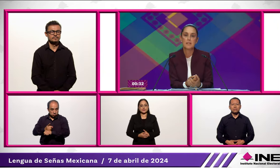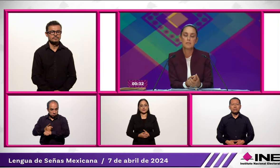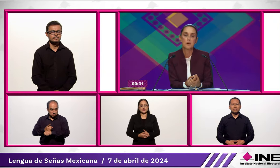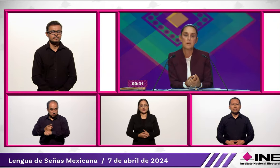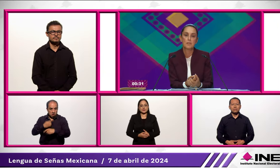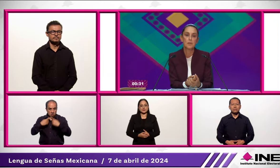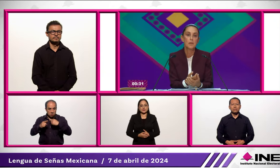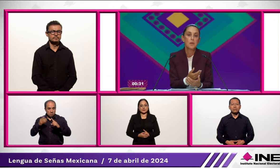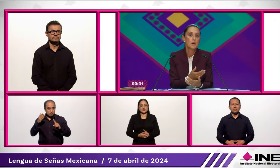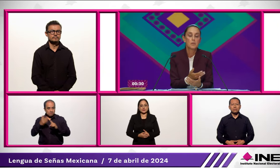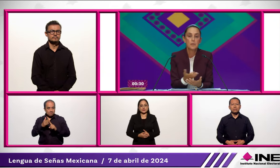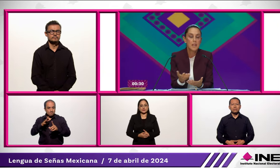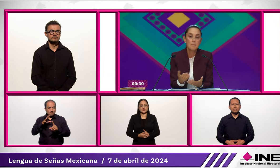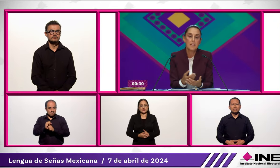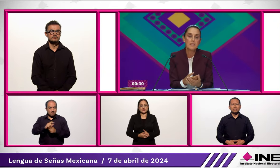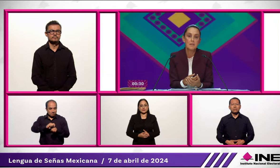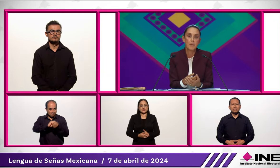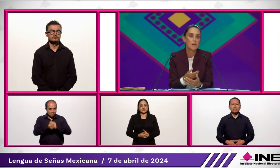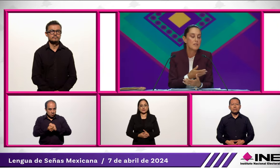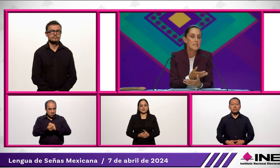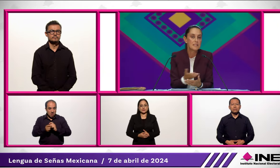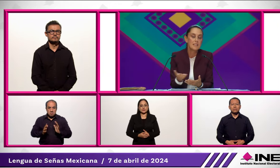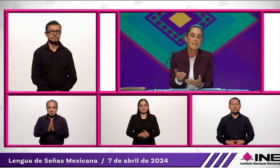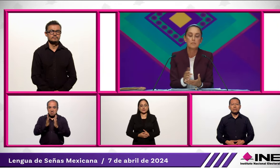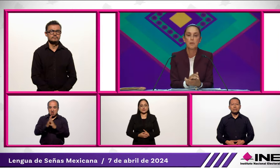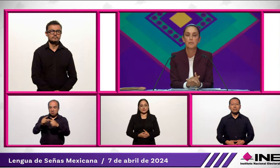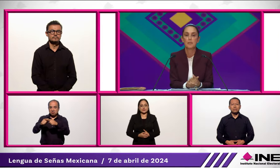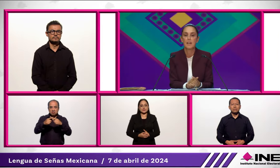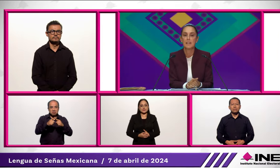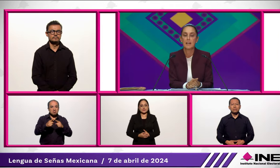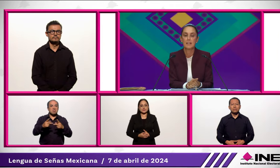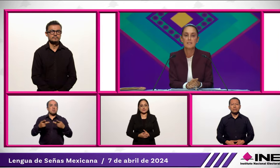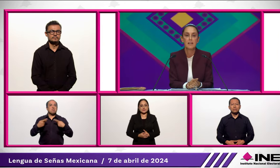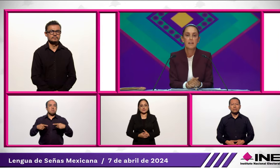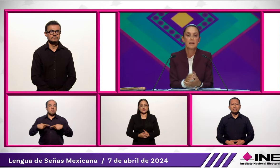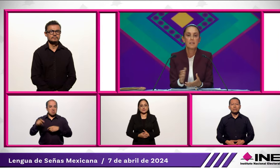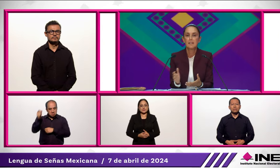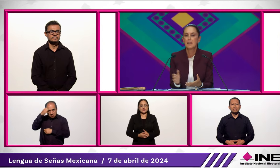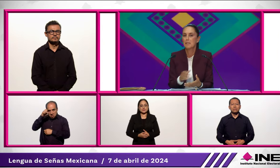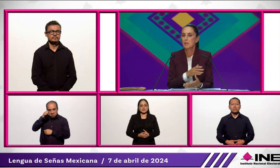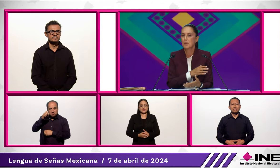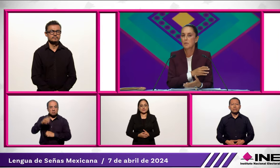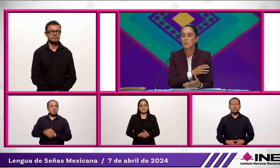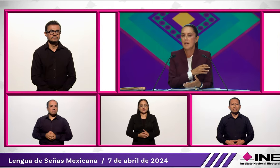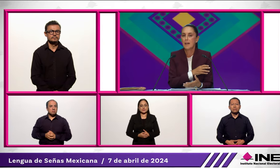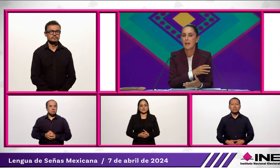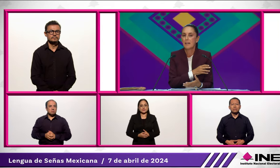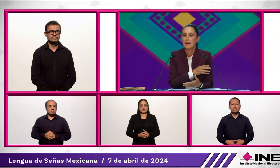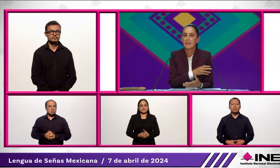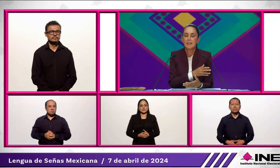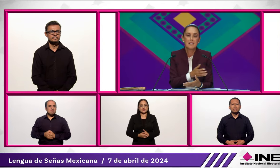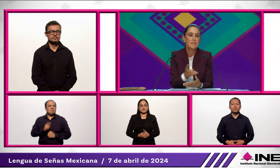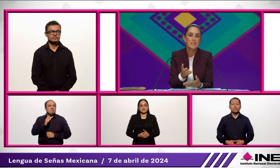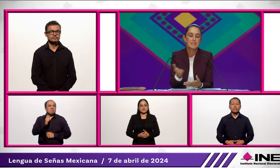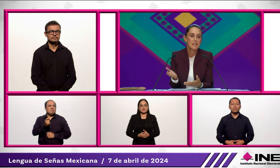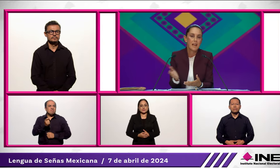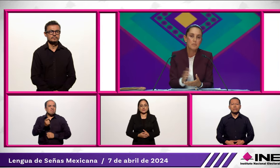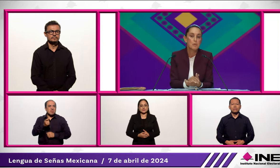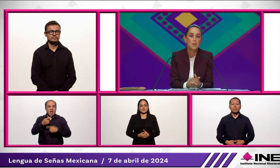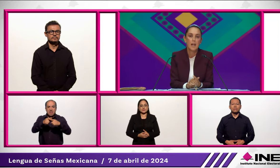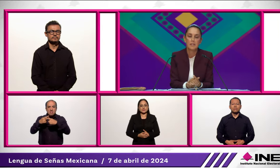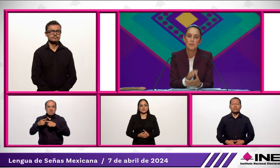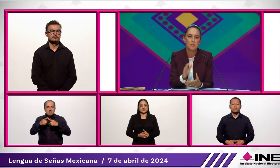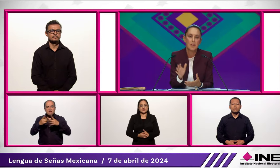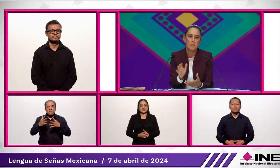Diálogos por la Transformación, donde han participado distintas personalidades que tienen que ver con una